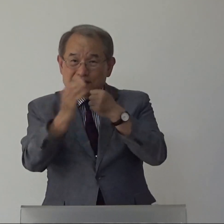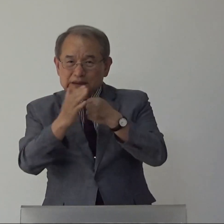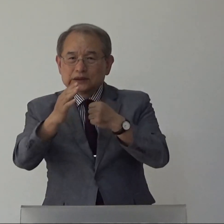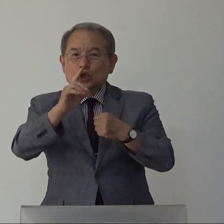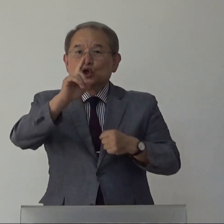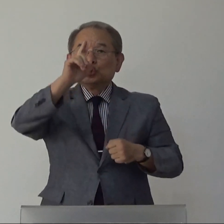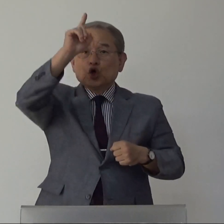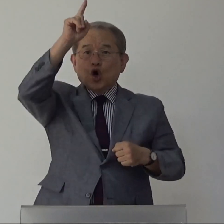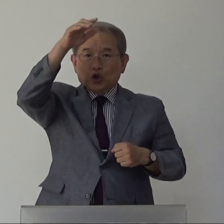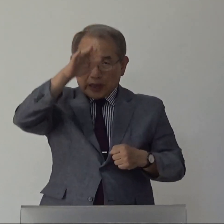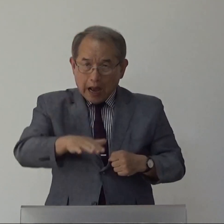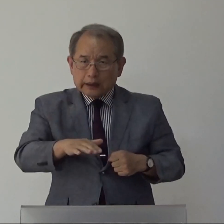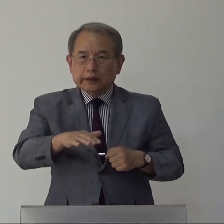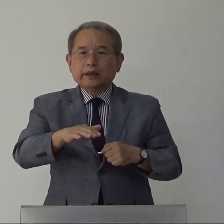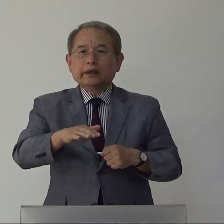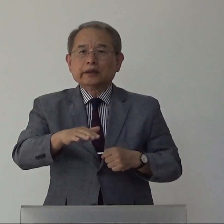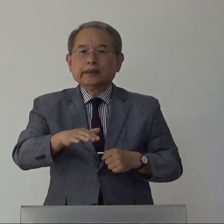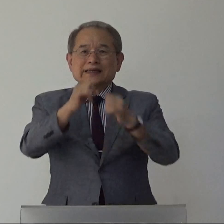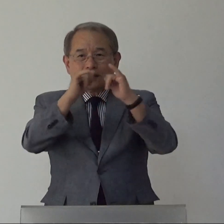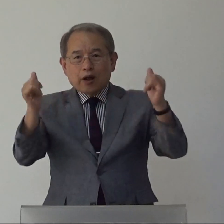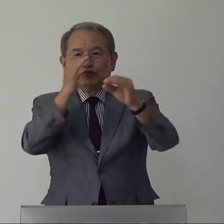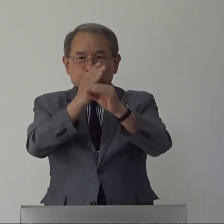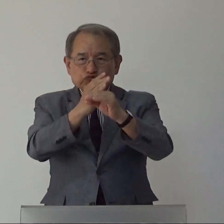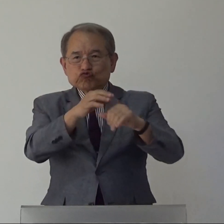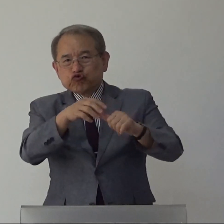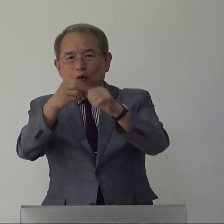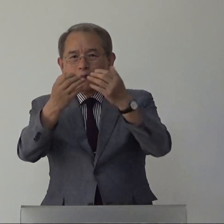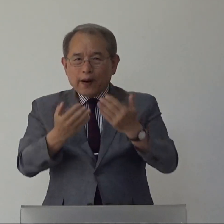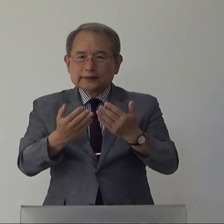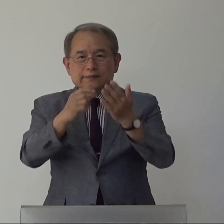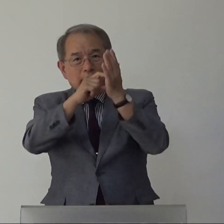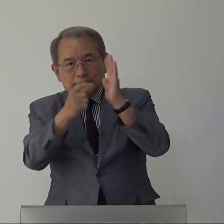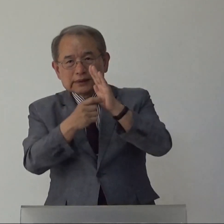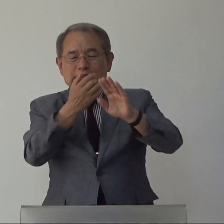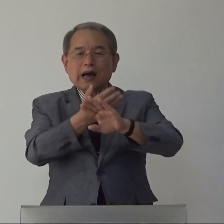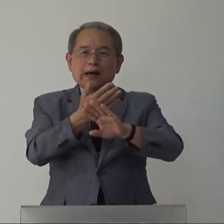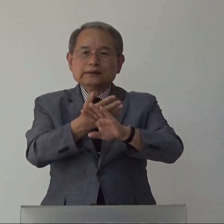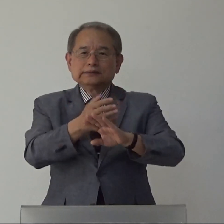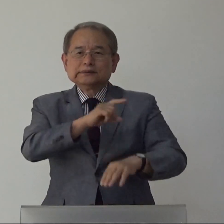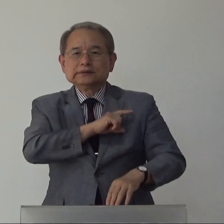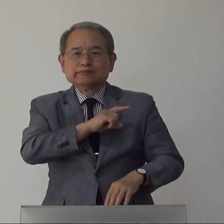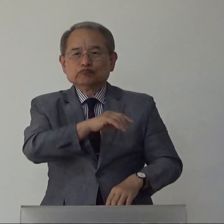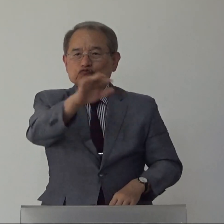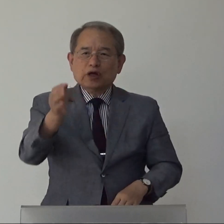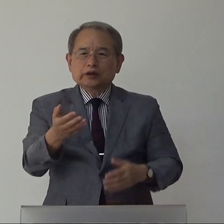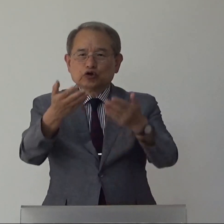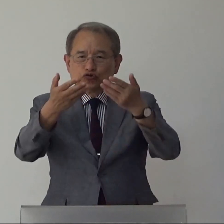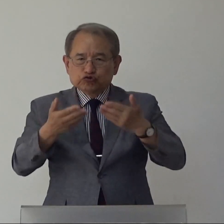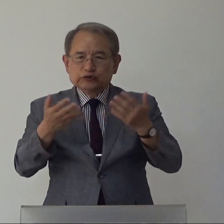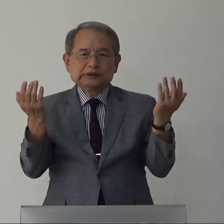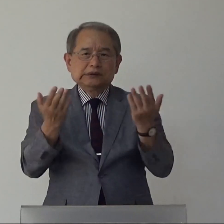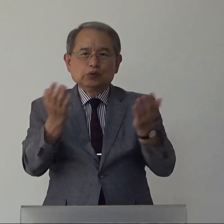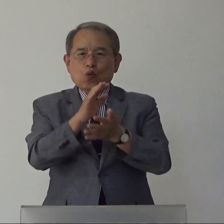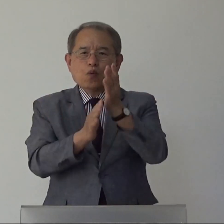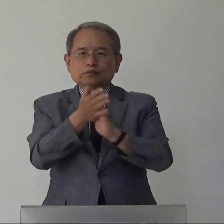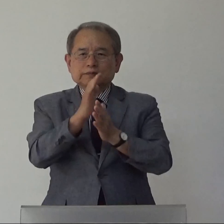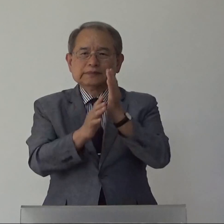이로서는 구원을 받을 수 없나니 천하 사람 중에 구원을 받을 만한 다른